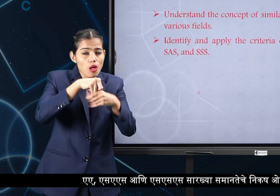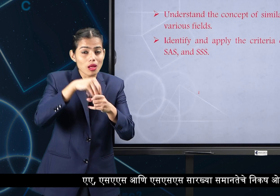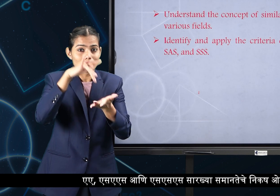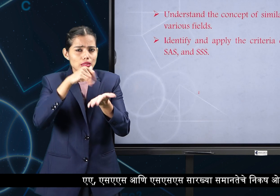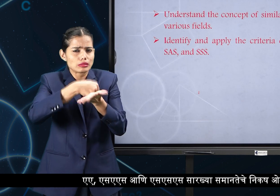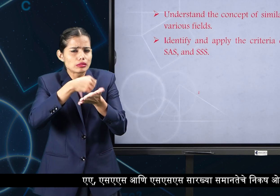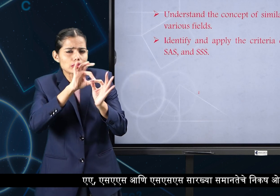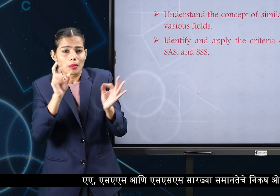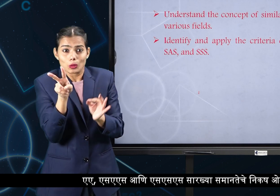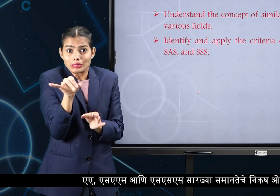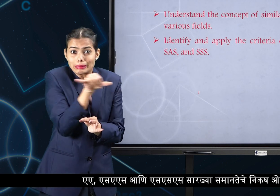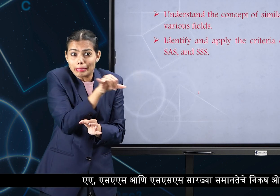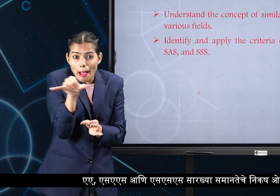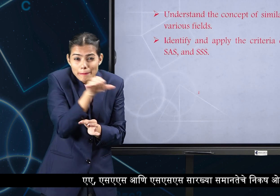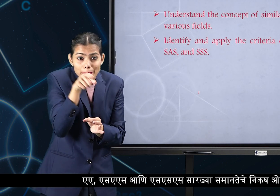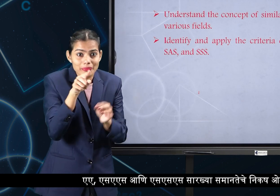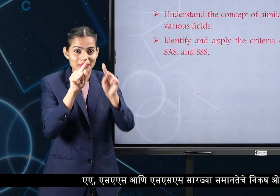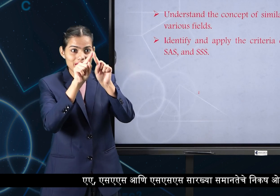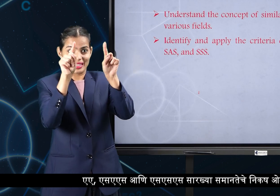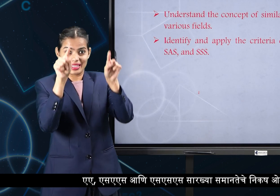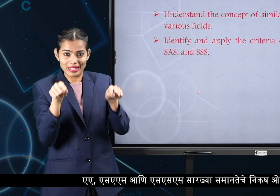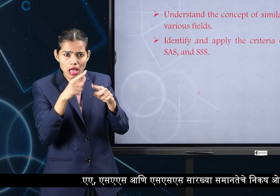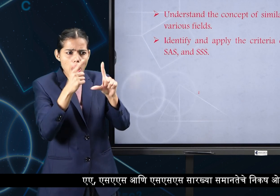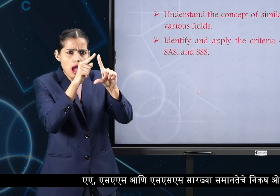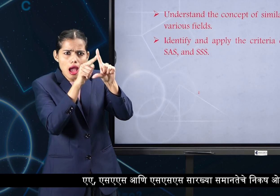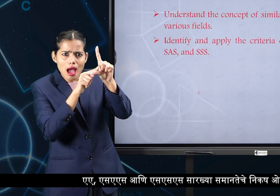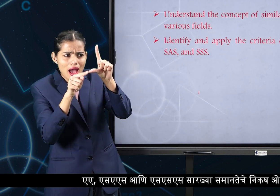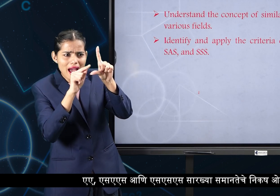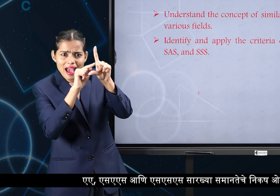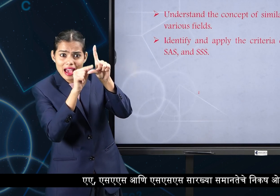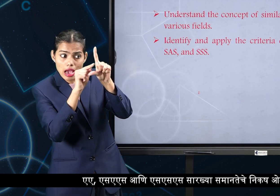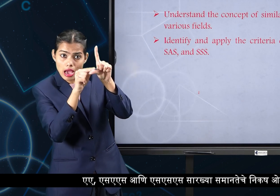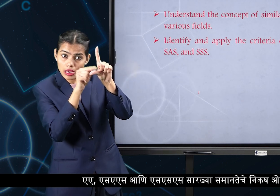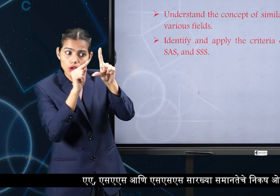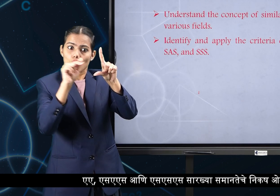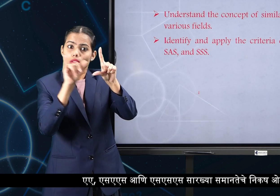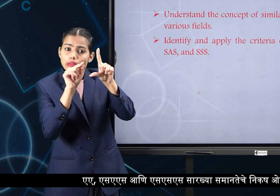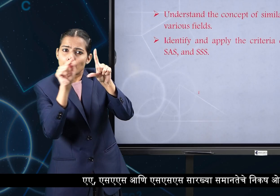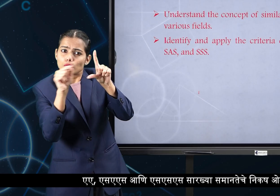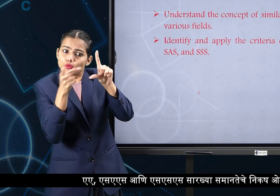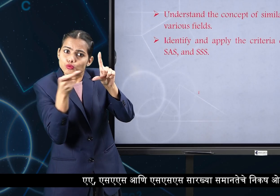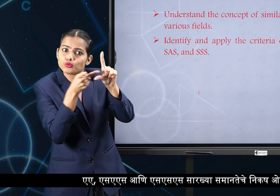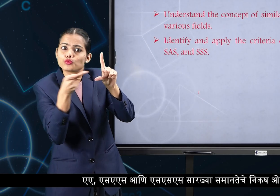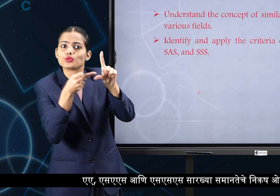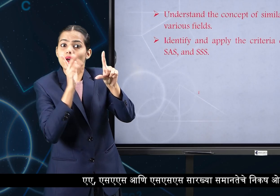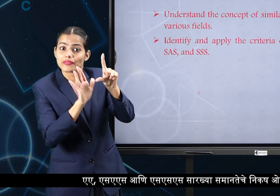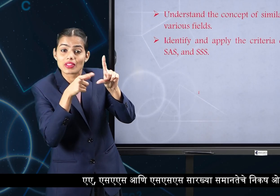आणि SSS सारख्या समानतेचे निकष ओळखा आणि लागू करा.